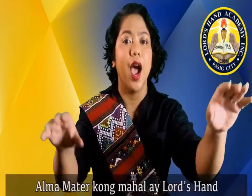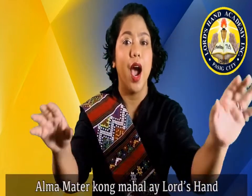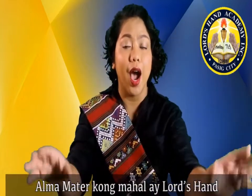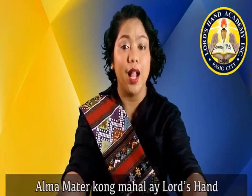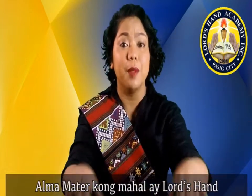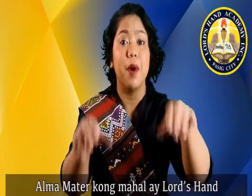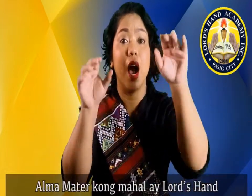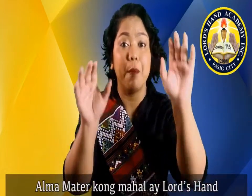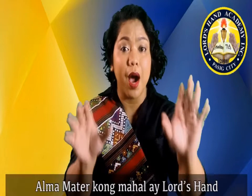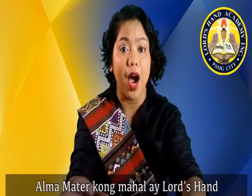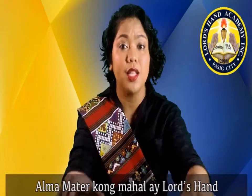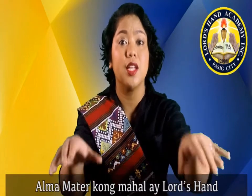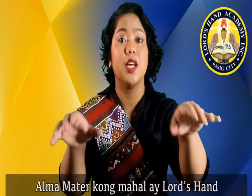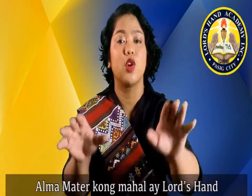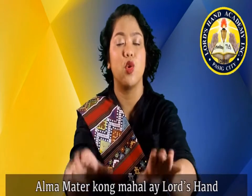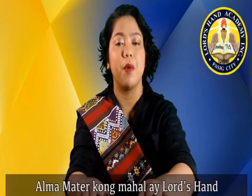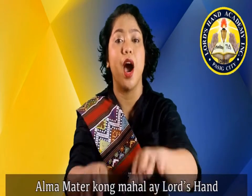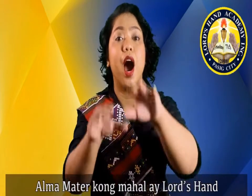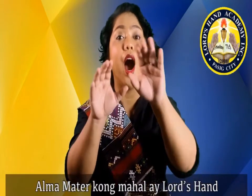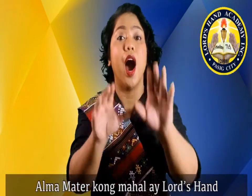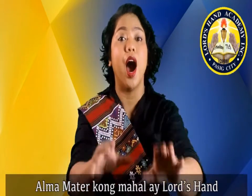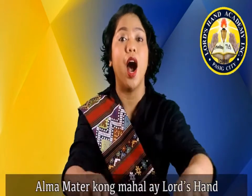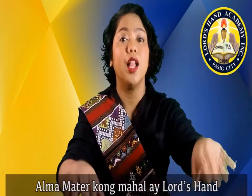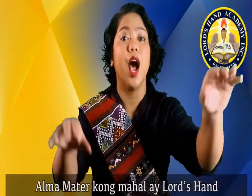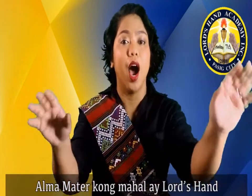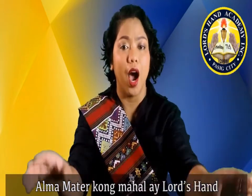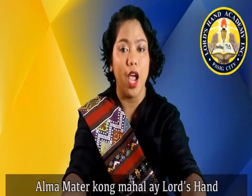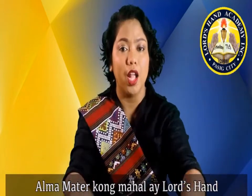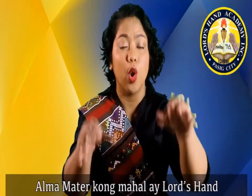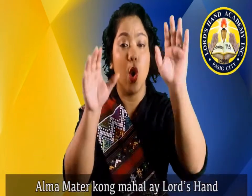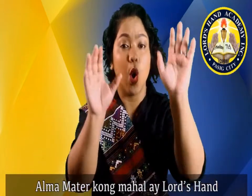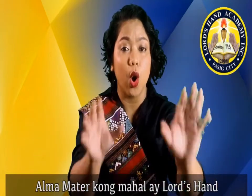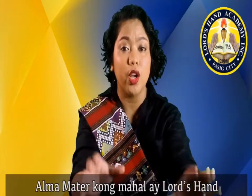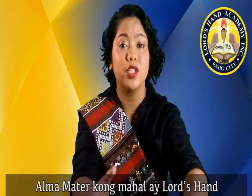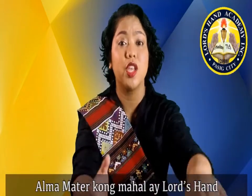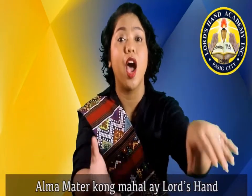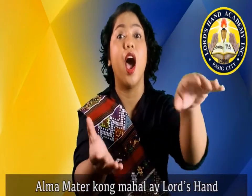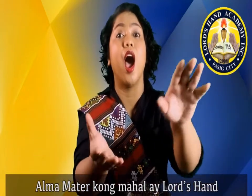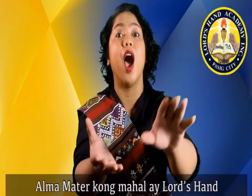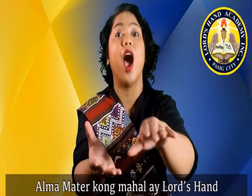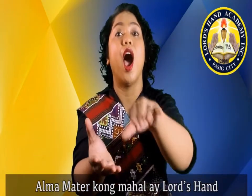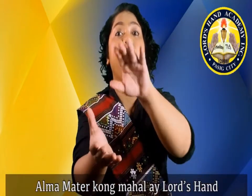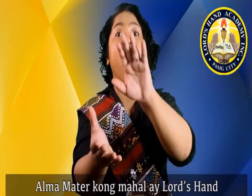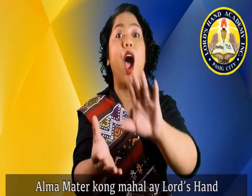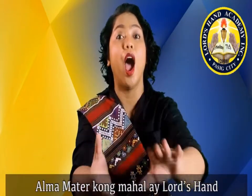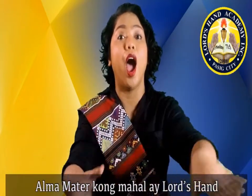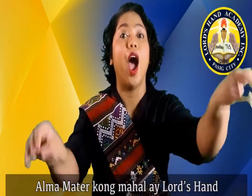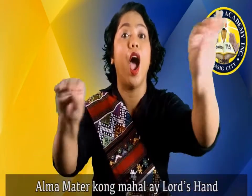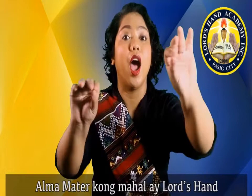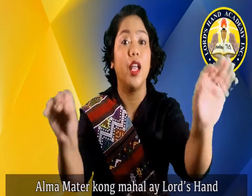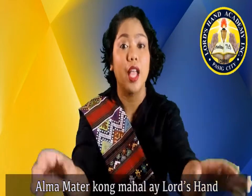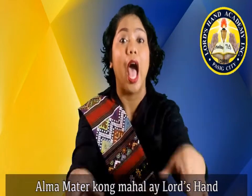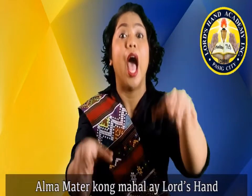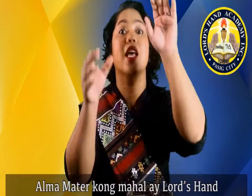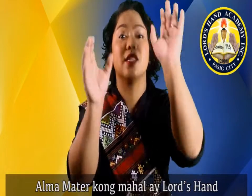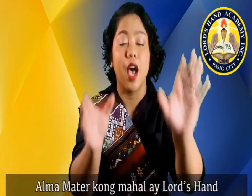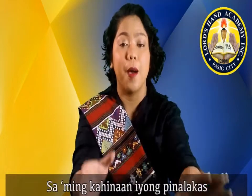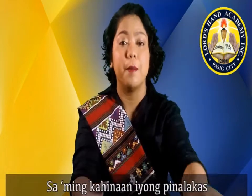kamay, alma mater kong mahal ay Lord sa